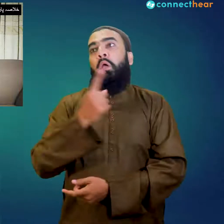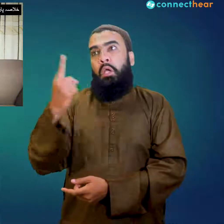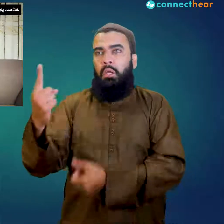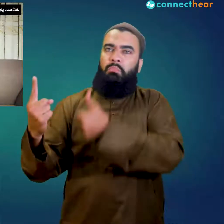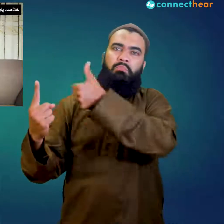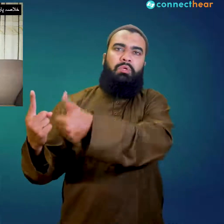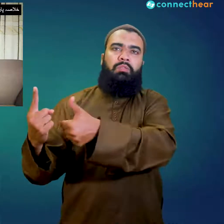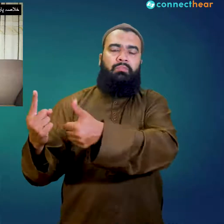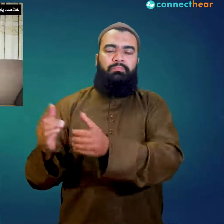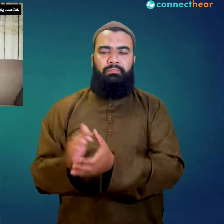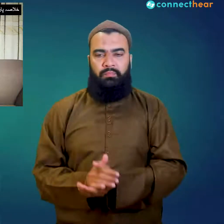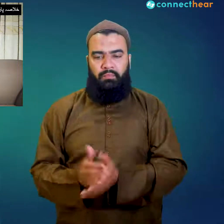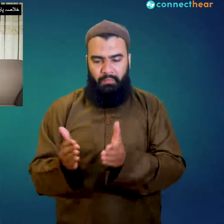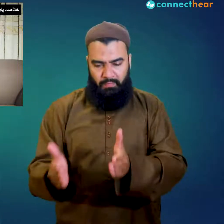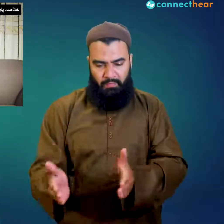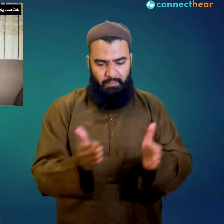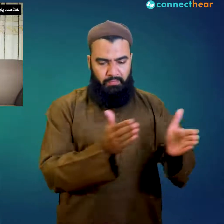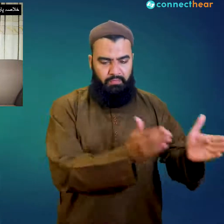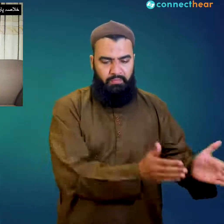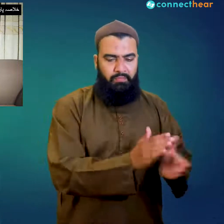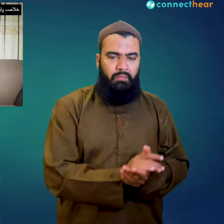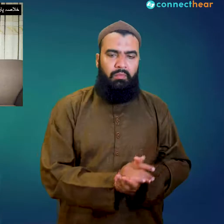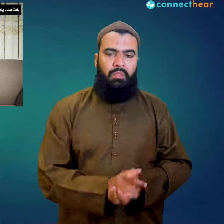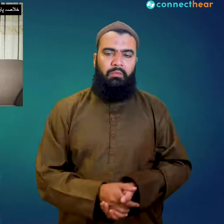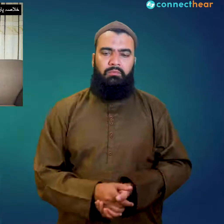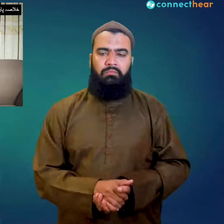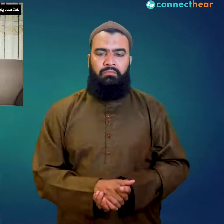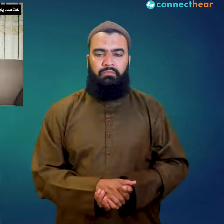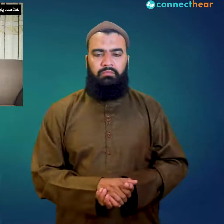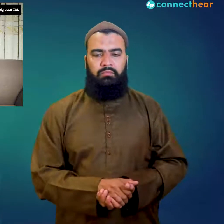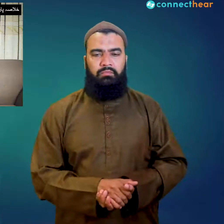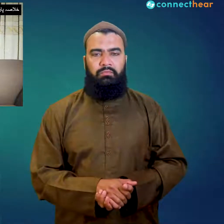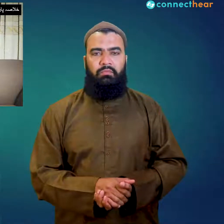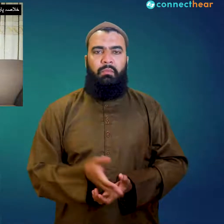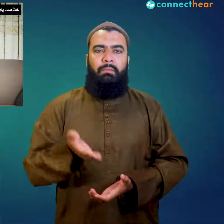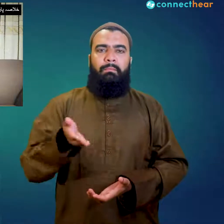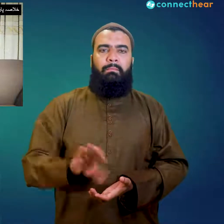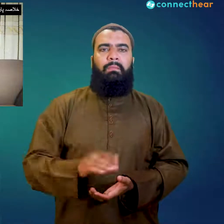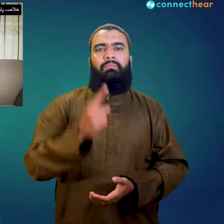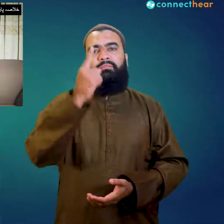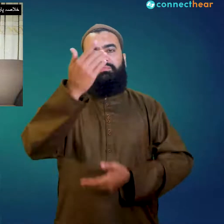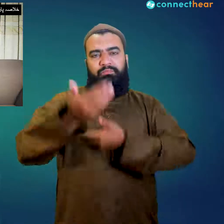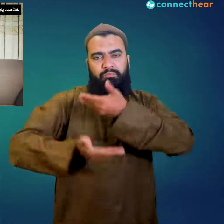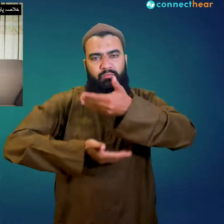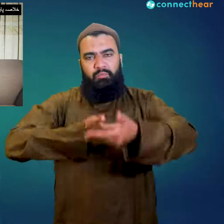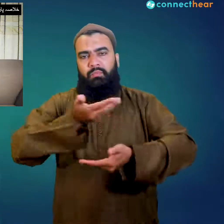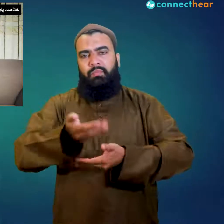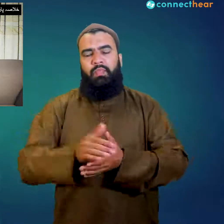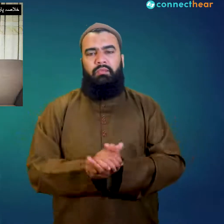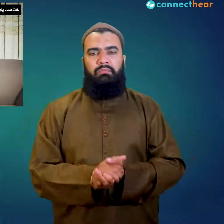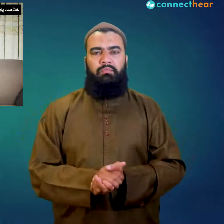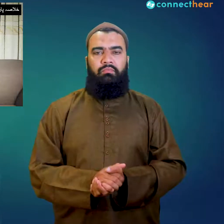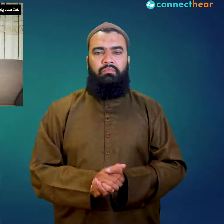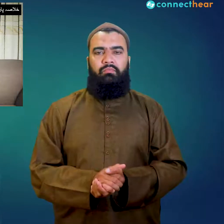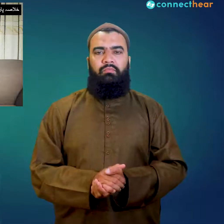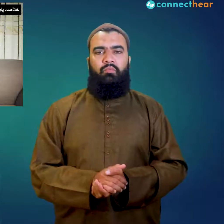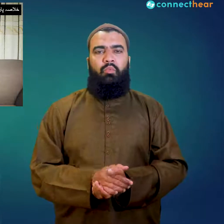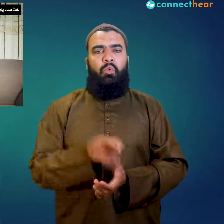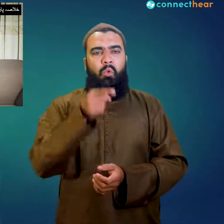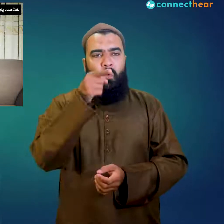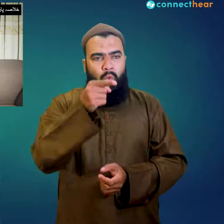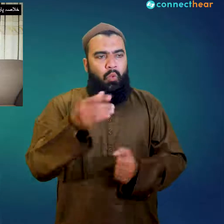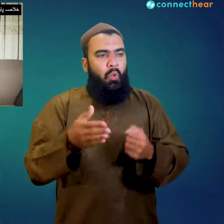آیت نمبر 4، وَآتُوا النِّسَاءَ صَدُقَاتِهِنَّ نِحْلَةً۔ اس آیت میں فرمایا گیا کہ جو تم اپنی بیویوں